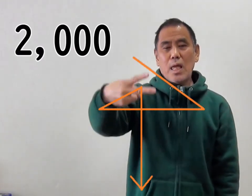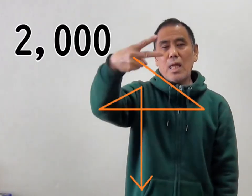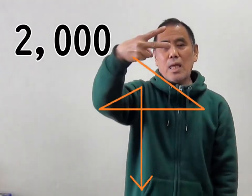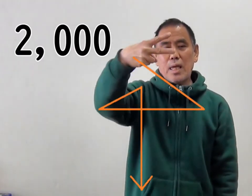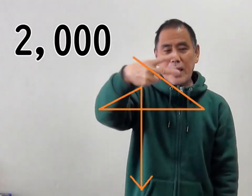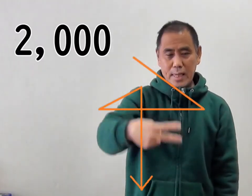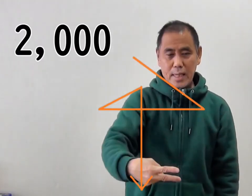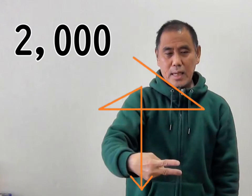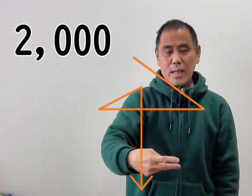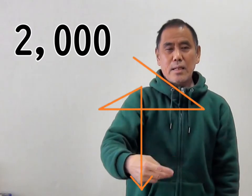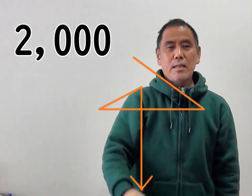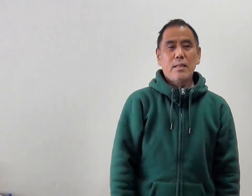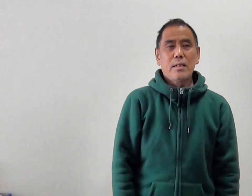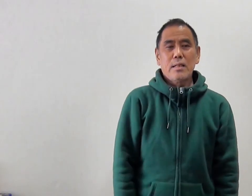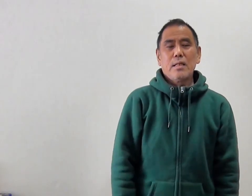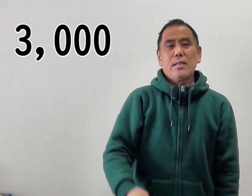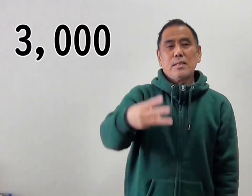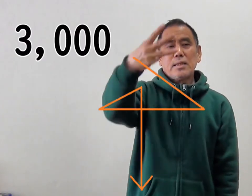二千、